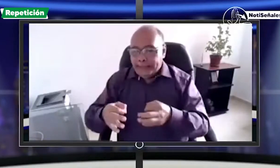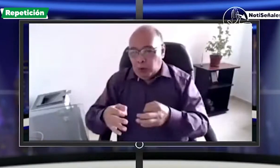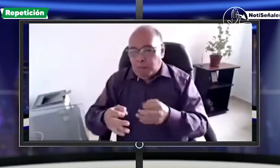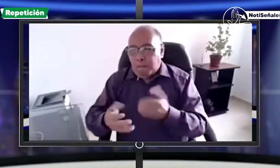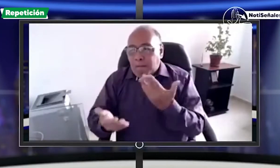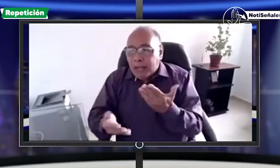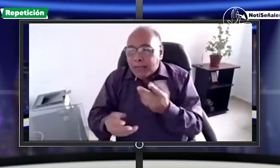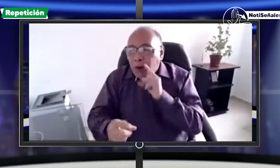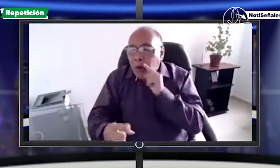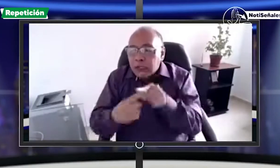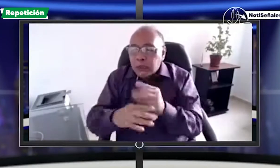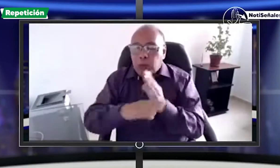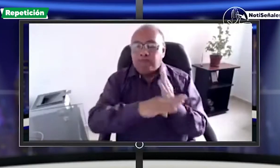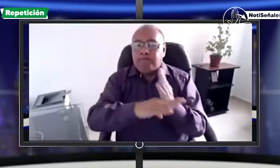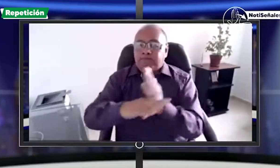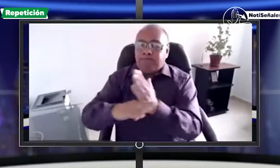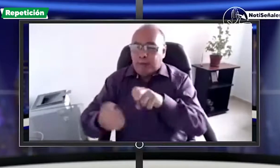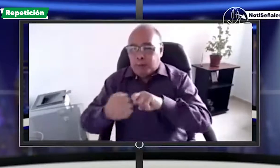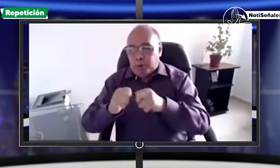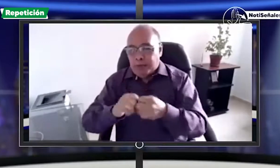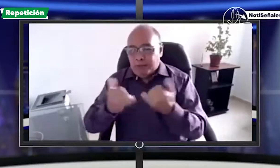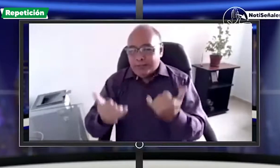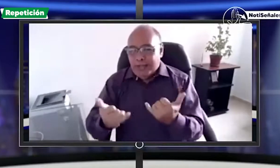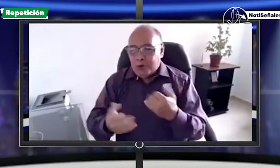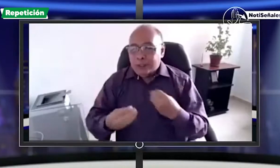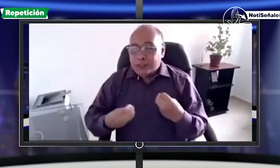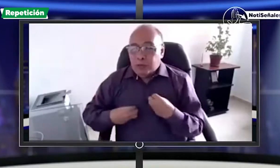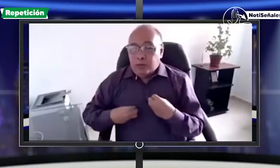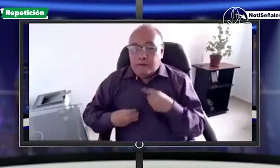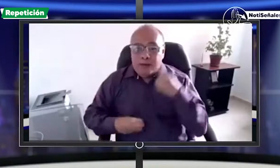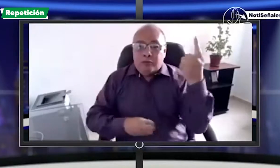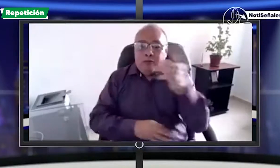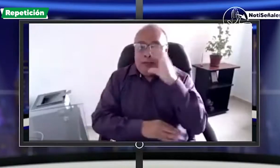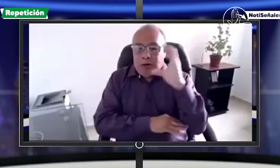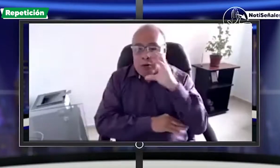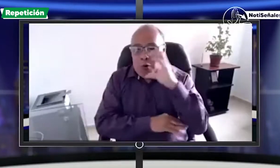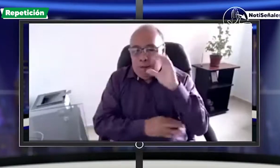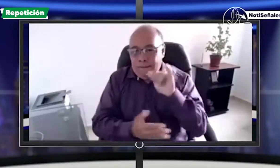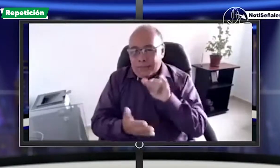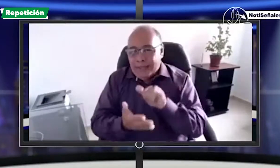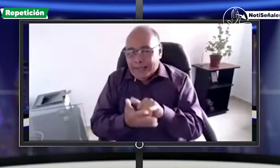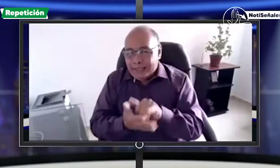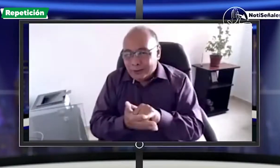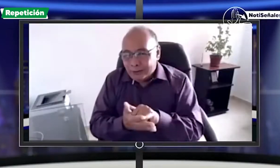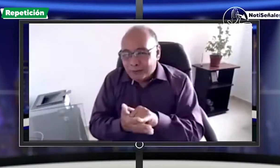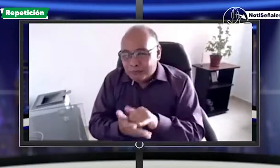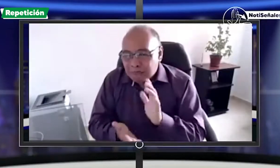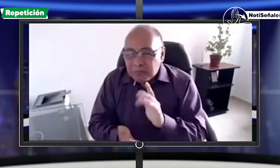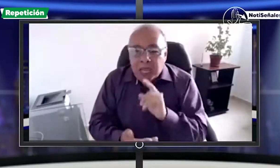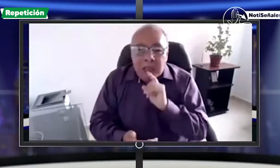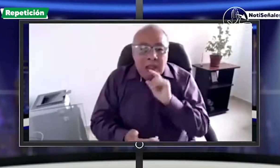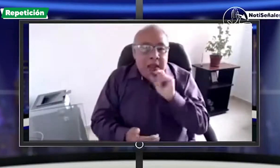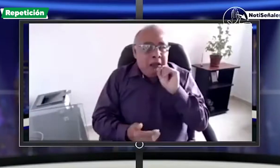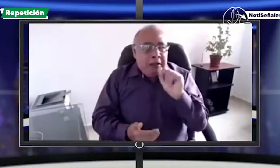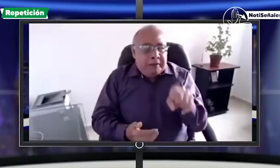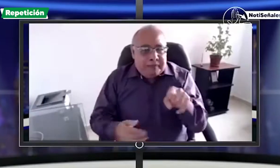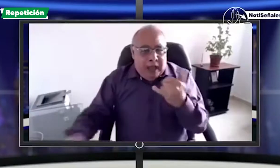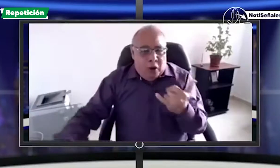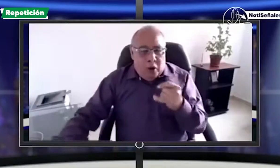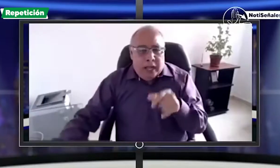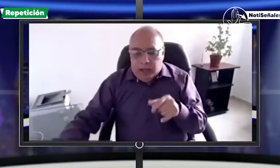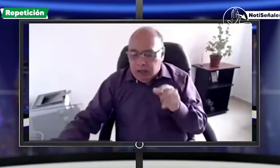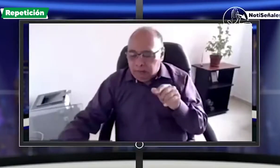para que este año hagamos una divulgación del código de ética de los intérpretes y que de esta manera evitemos que esta clase